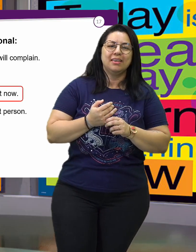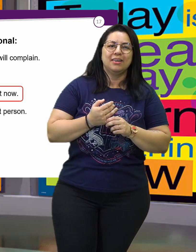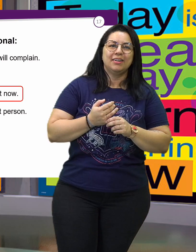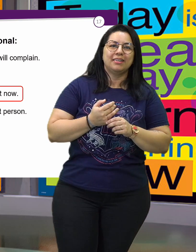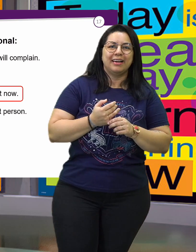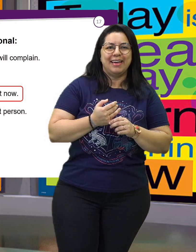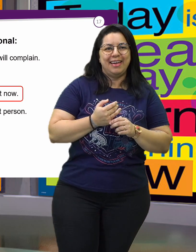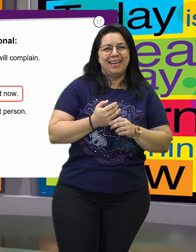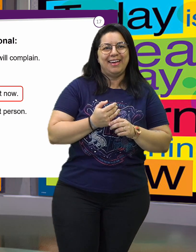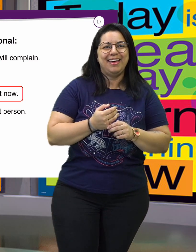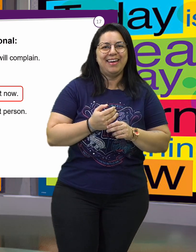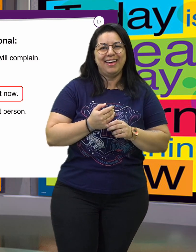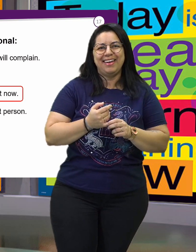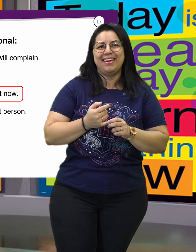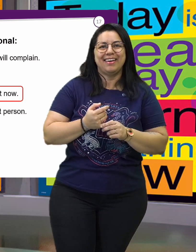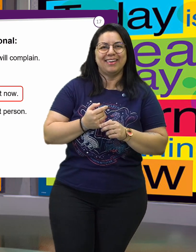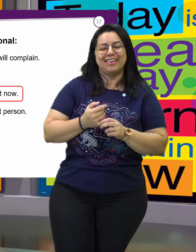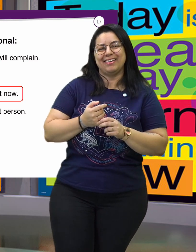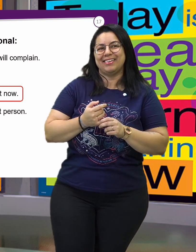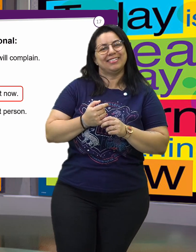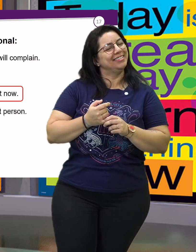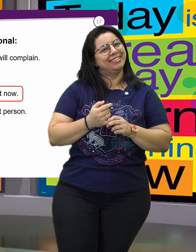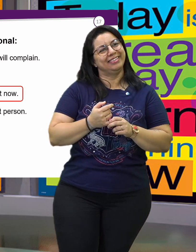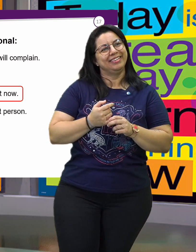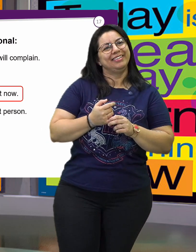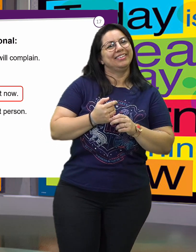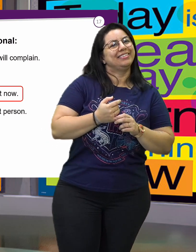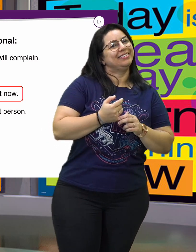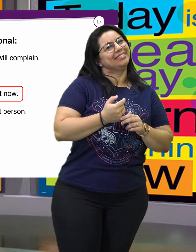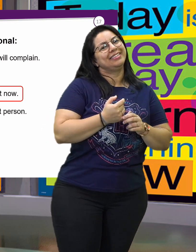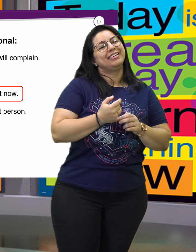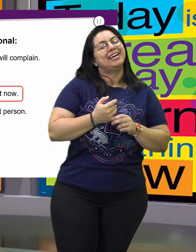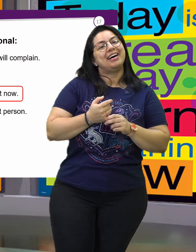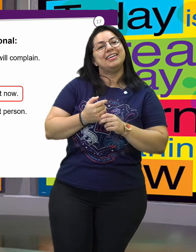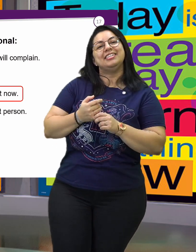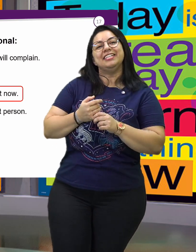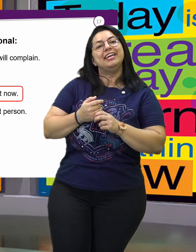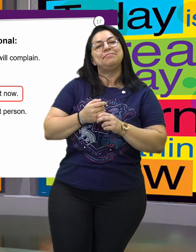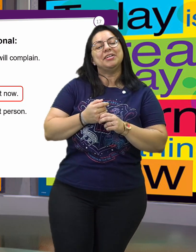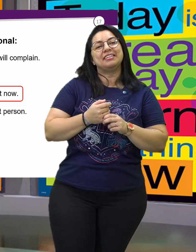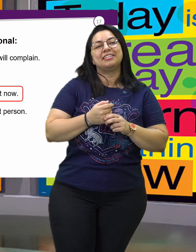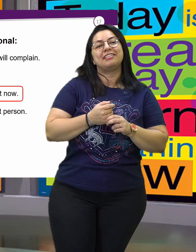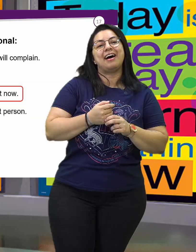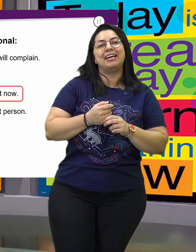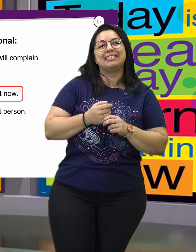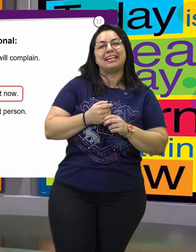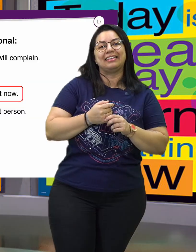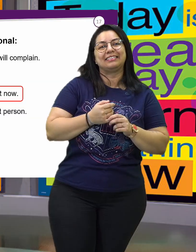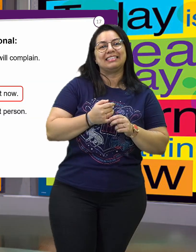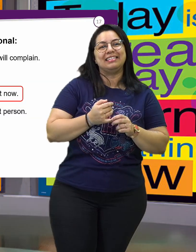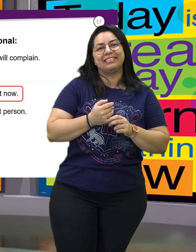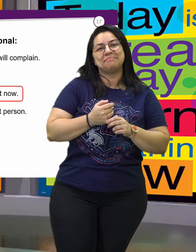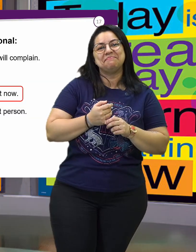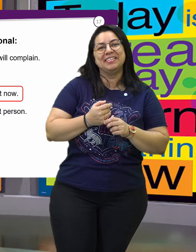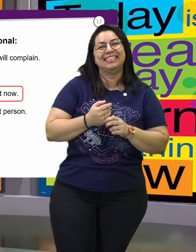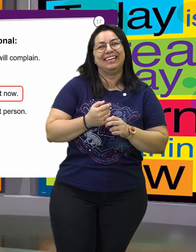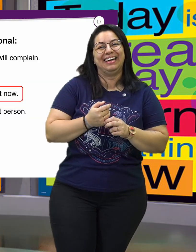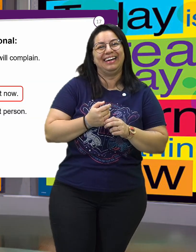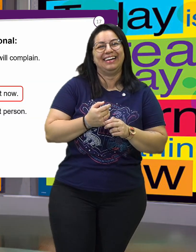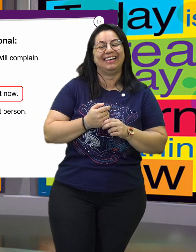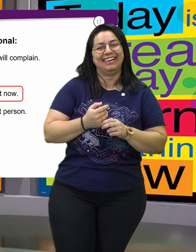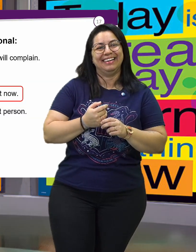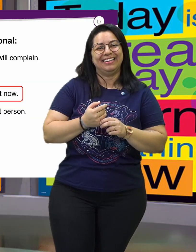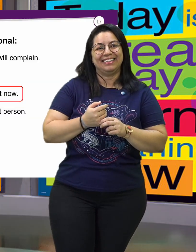quê? Olha aqui o would dando sopa aqui. Temos o would, temos o verbo no passado, aqui no passado regular. Nem precisa analisar tanto assim, né?